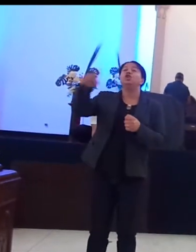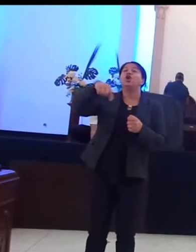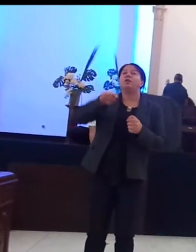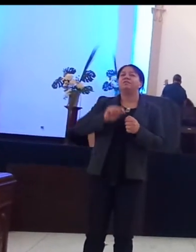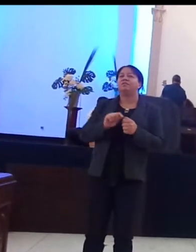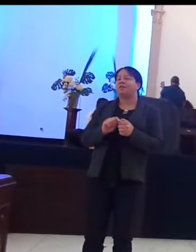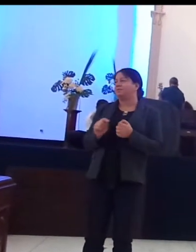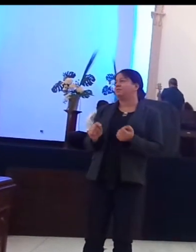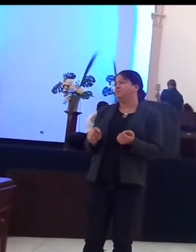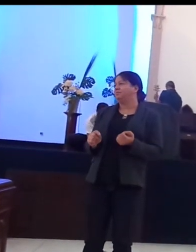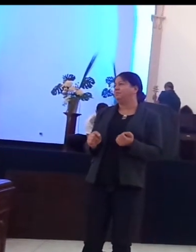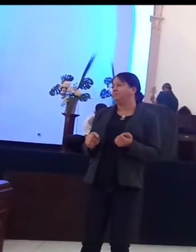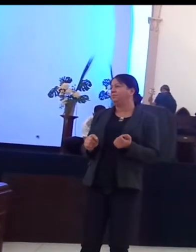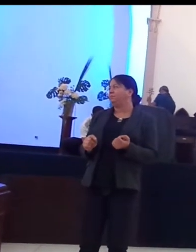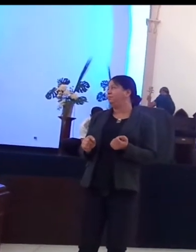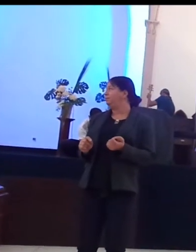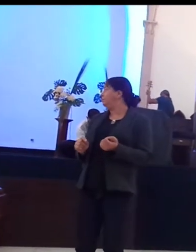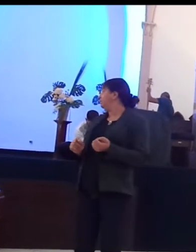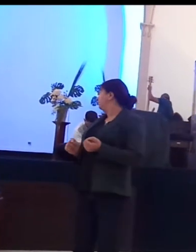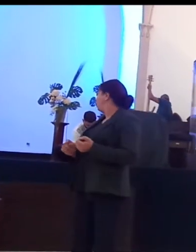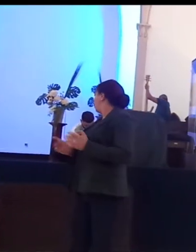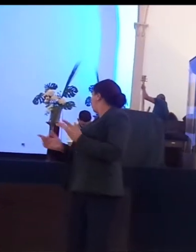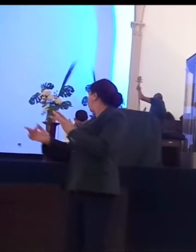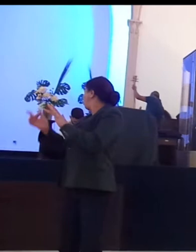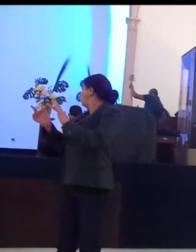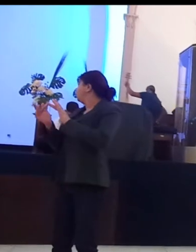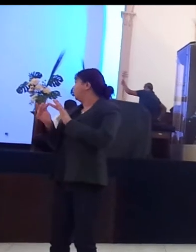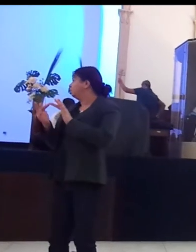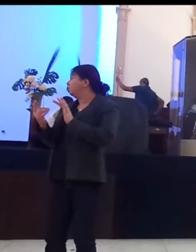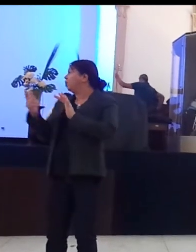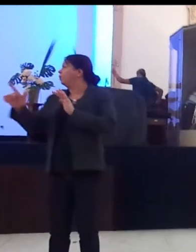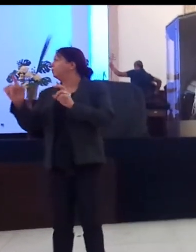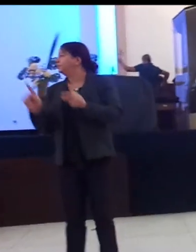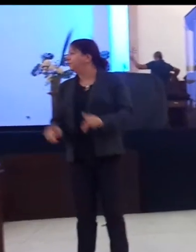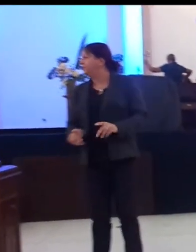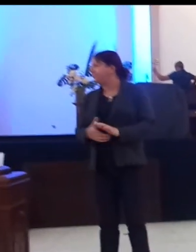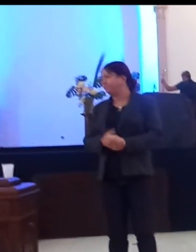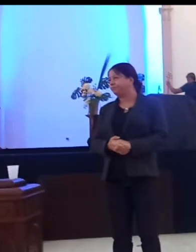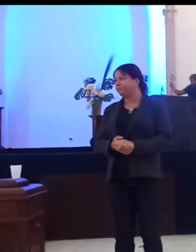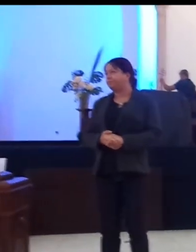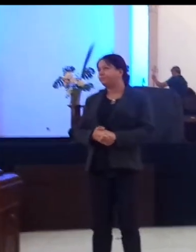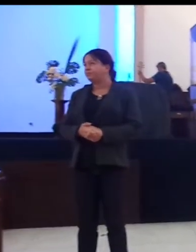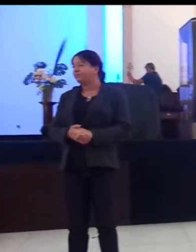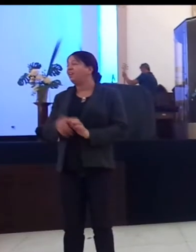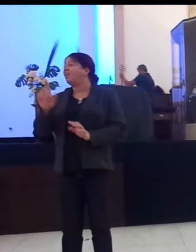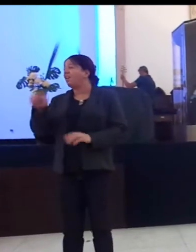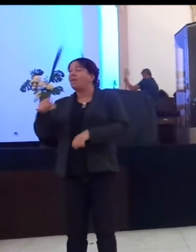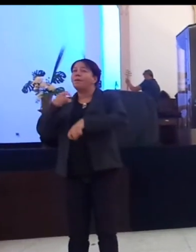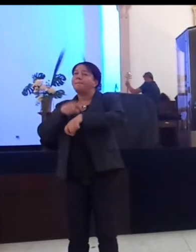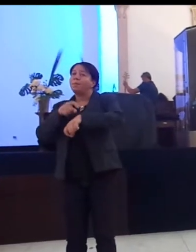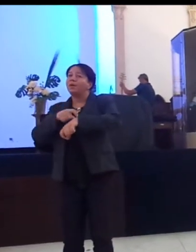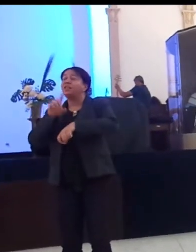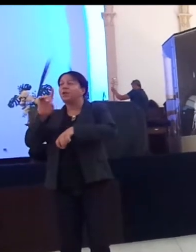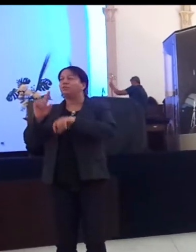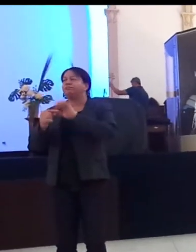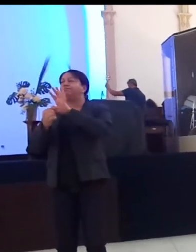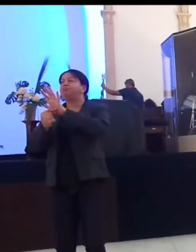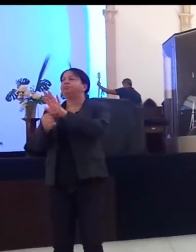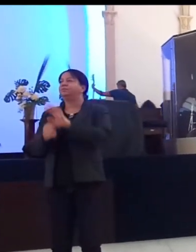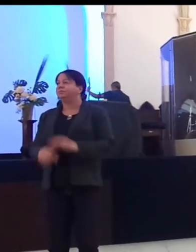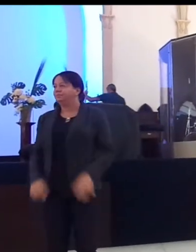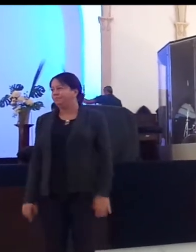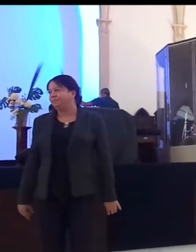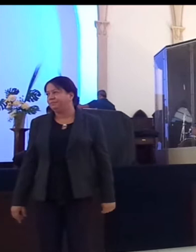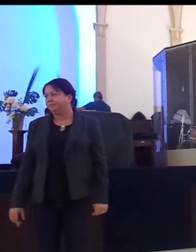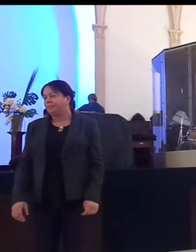coloca em contato com o outro e é o momento que Deus se manifesta.